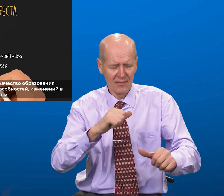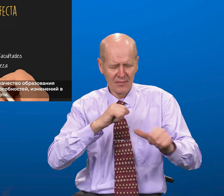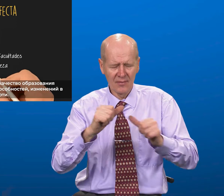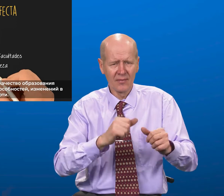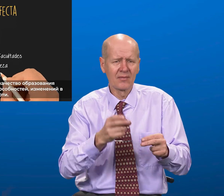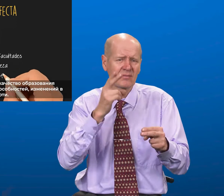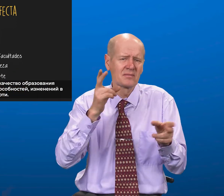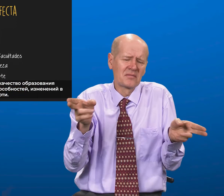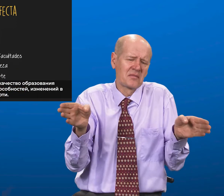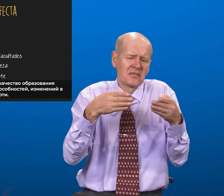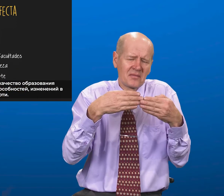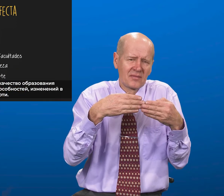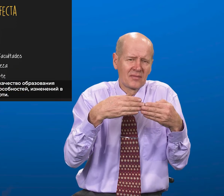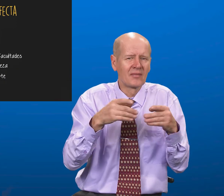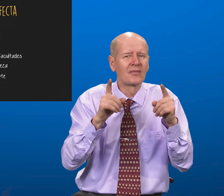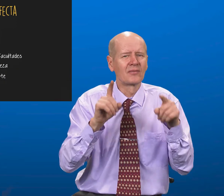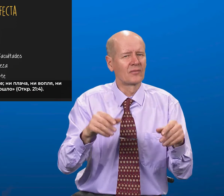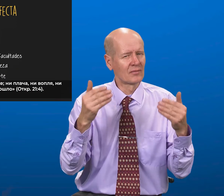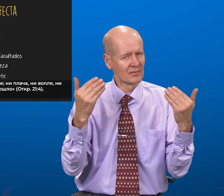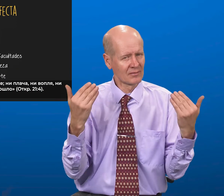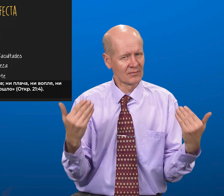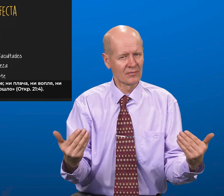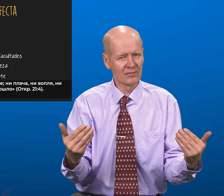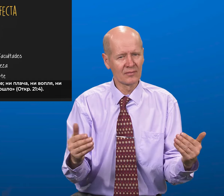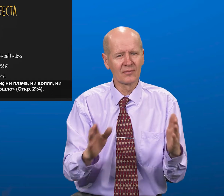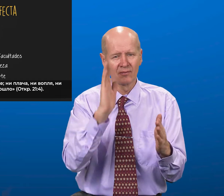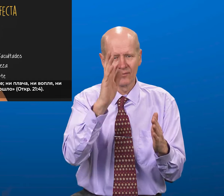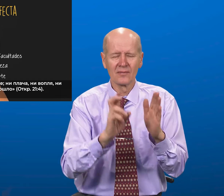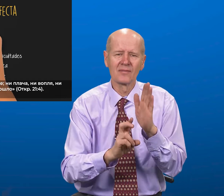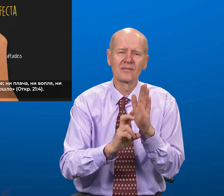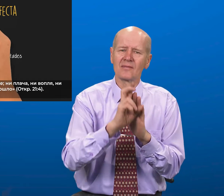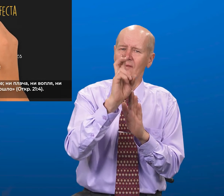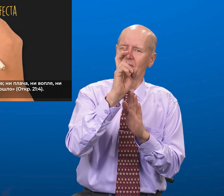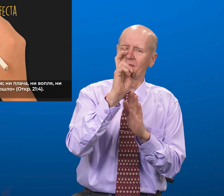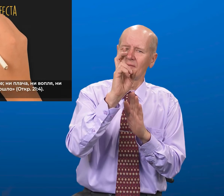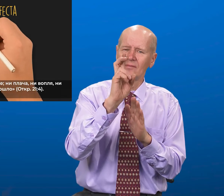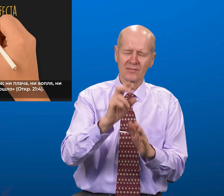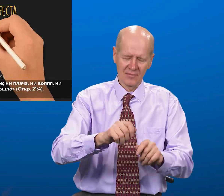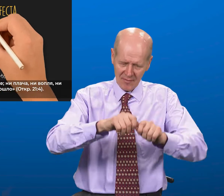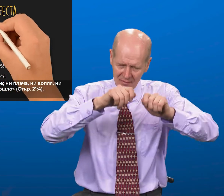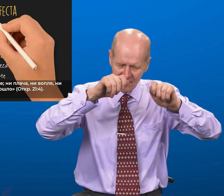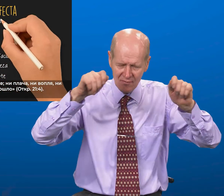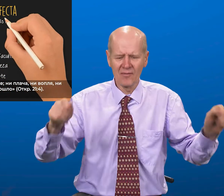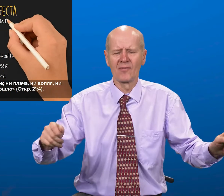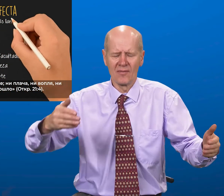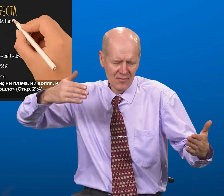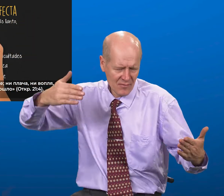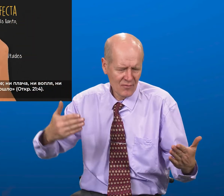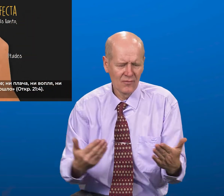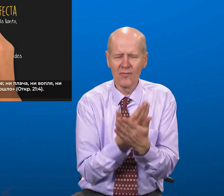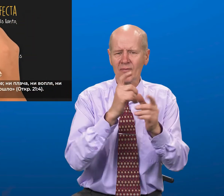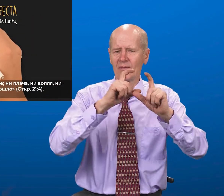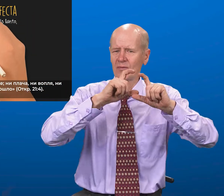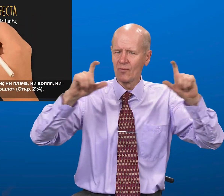в природе и появления смерти. Но в школе нового Эдема смерти не будет уже. Ни